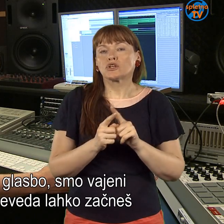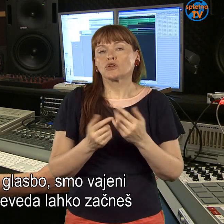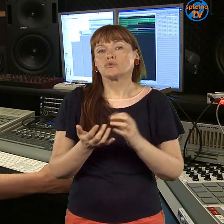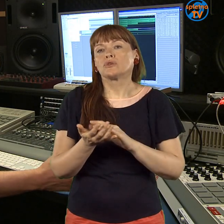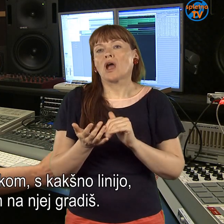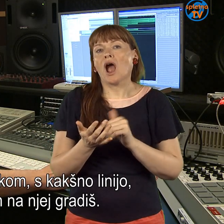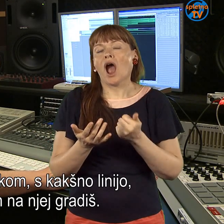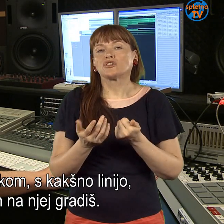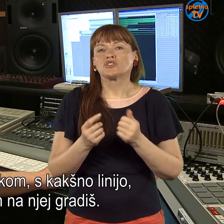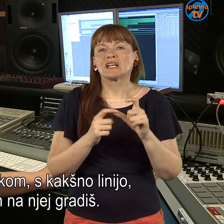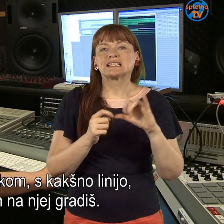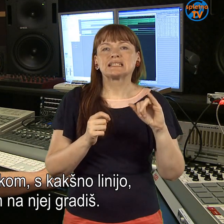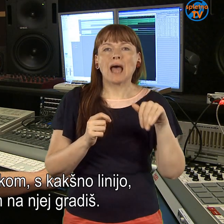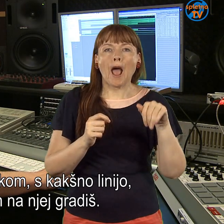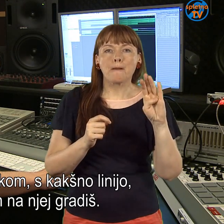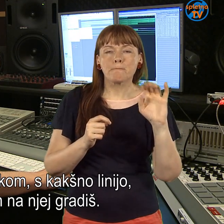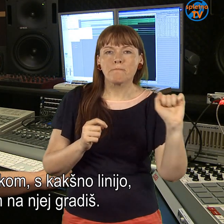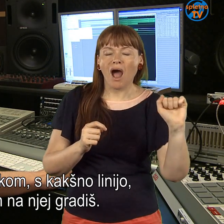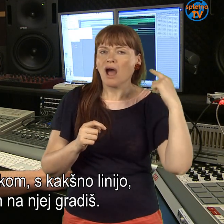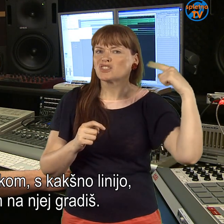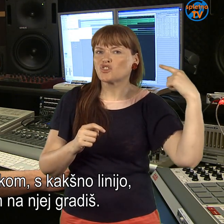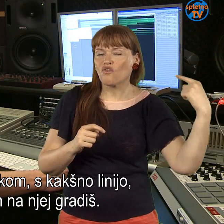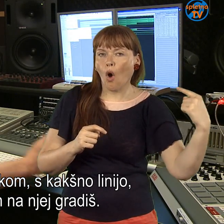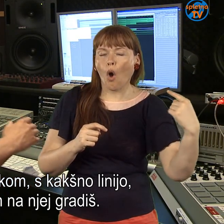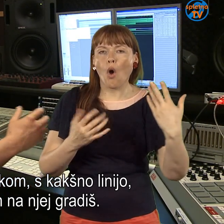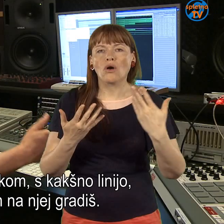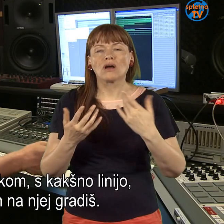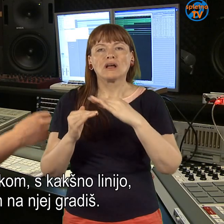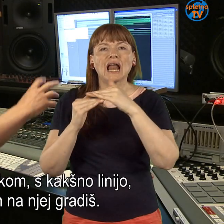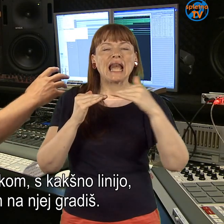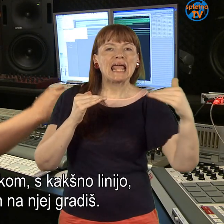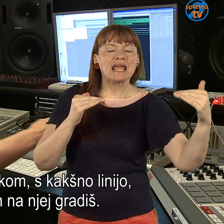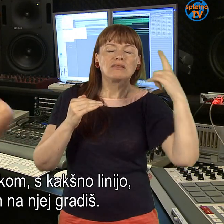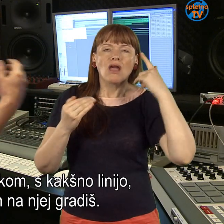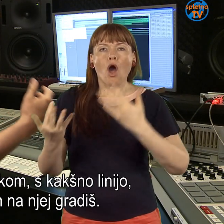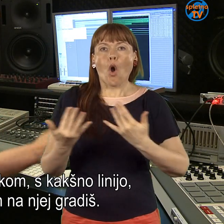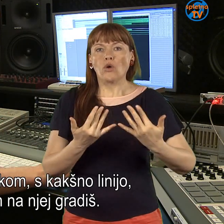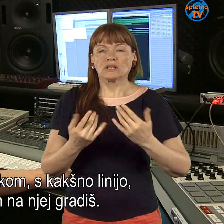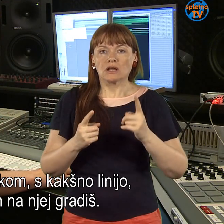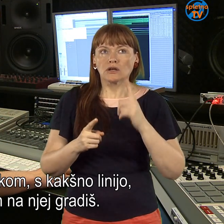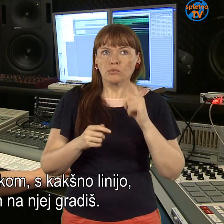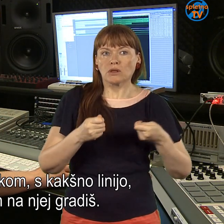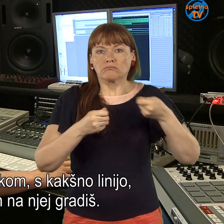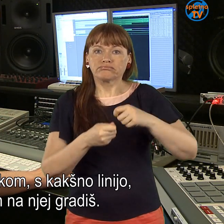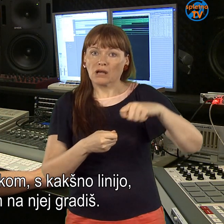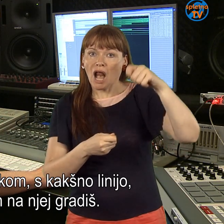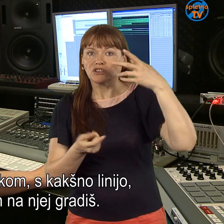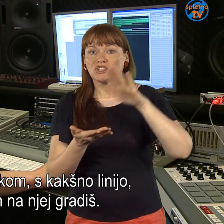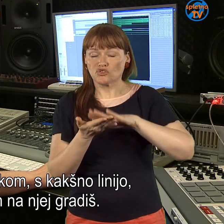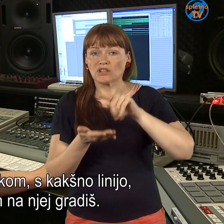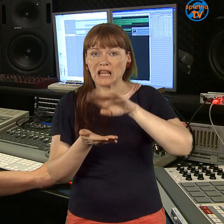kakšnim soundom, s kakšnim zvokom, s kakšno linijo, se odšpilaš kaj, pa pol na to gradiš.